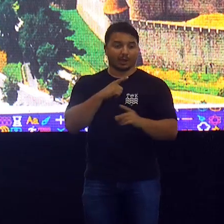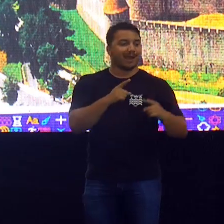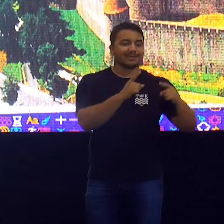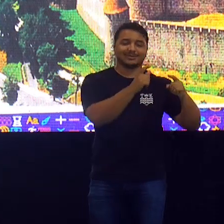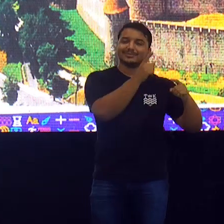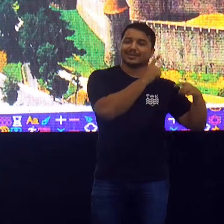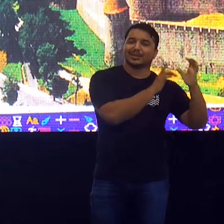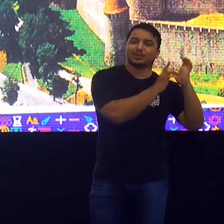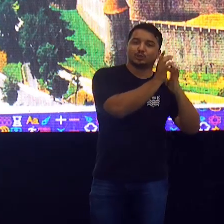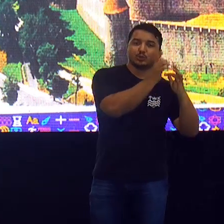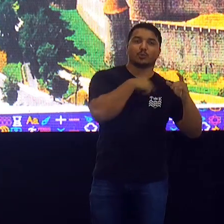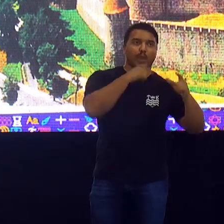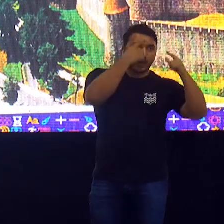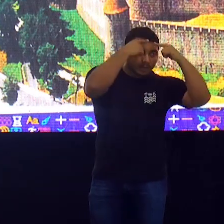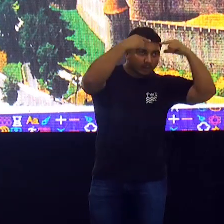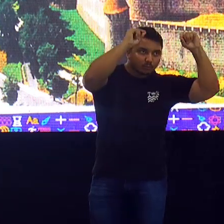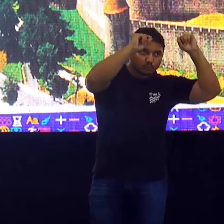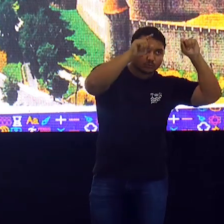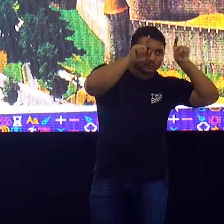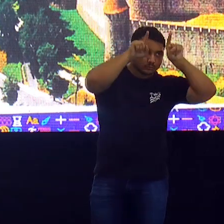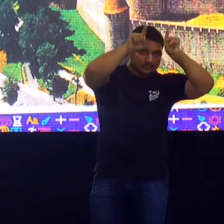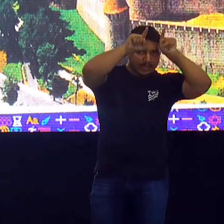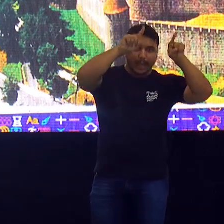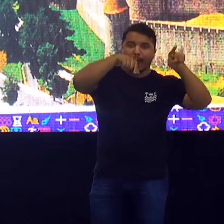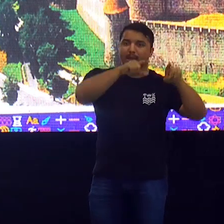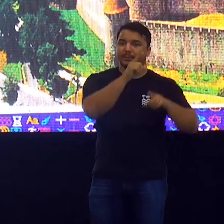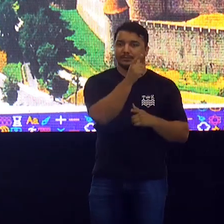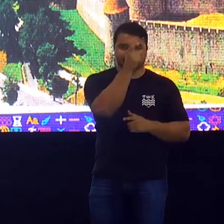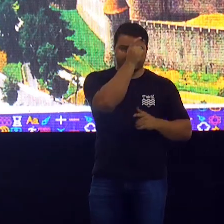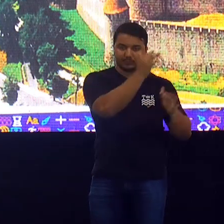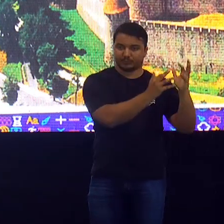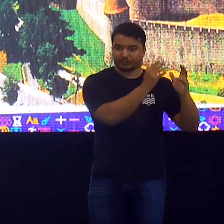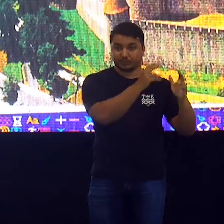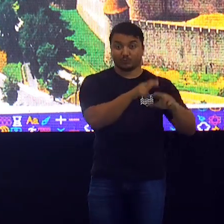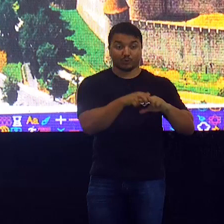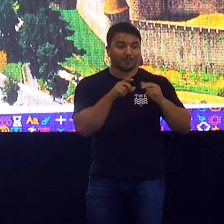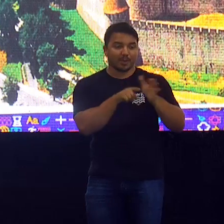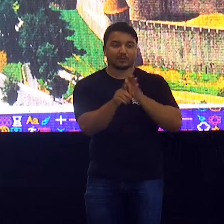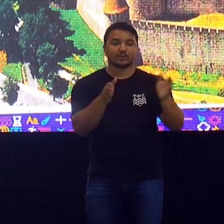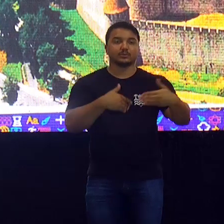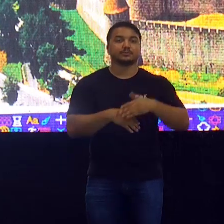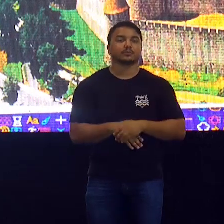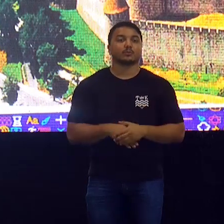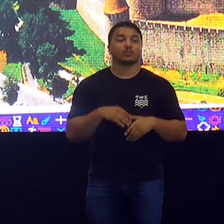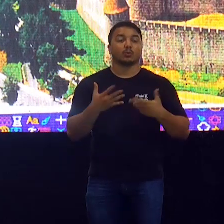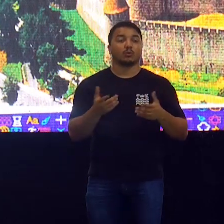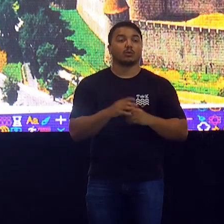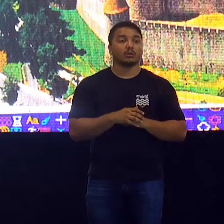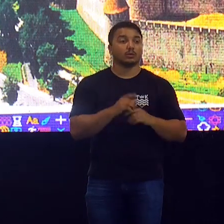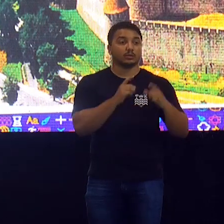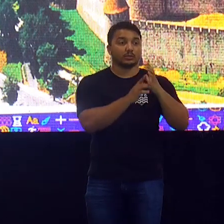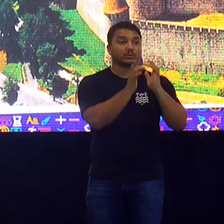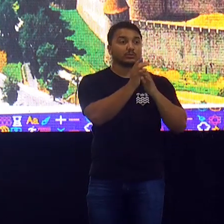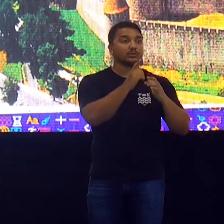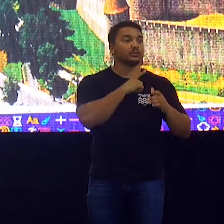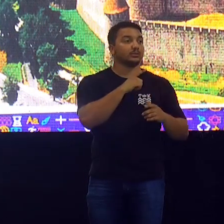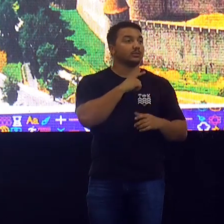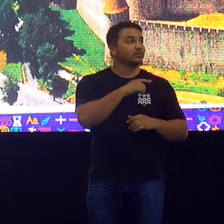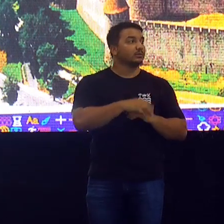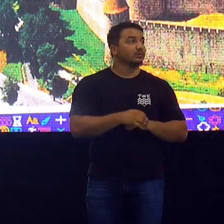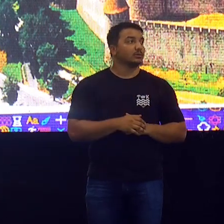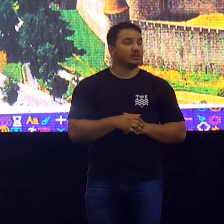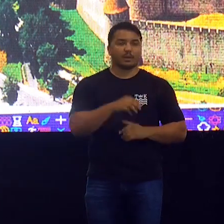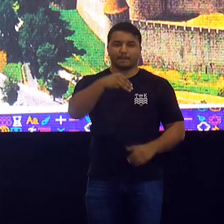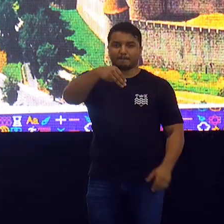que também tem chifre é o demônio. Uma vez eu perguntei isso numa sala: qual é o elemento da mitologia cristã que tem chifre? A minha